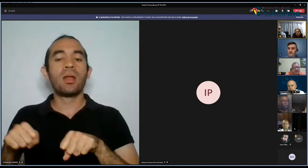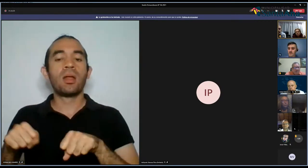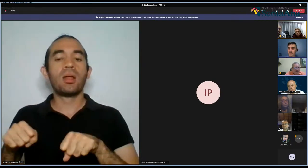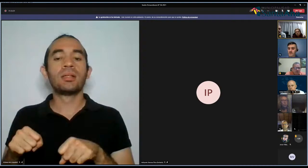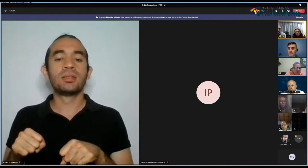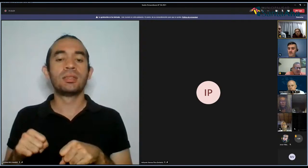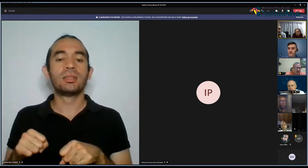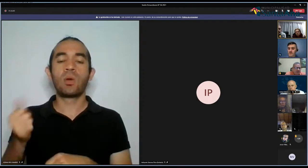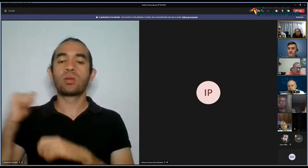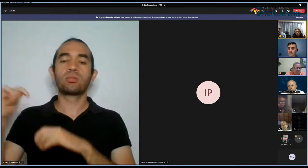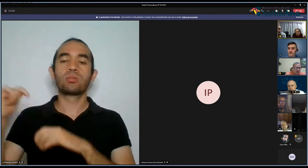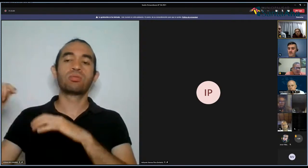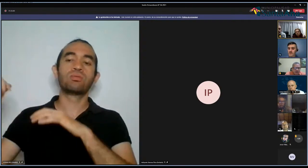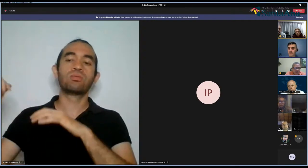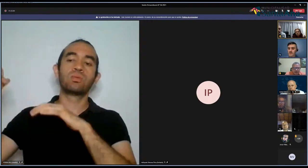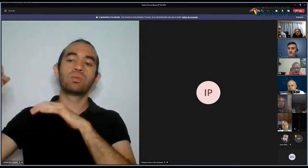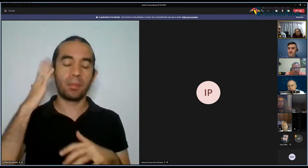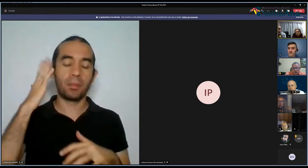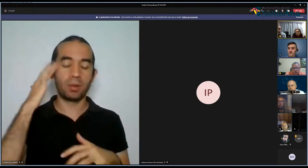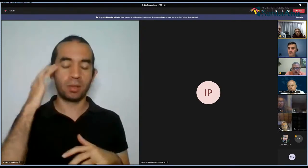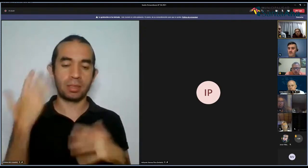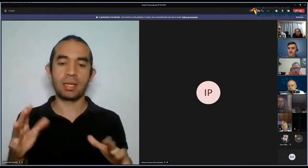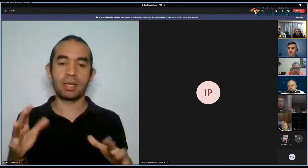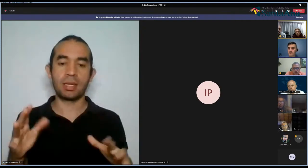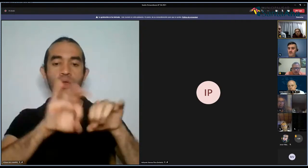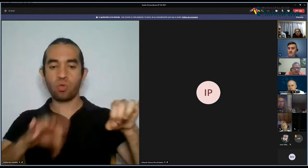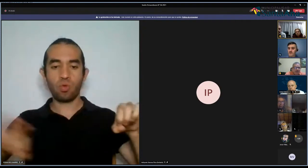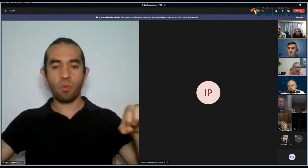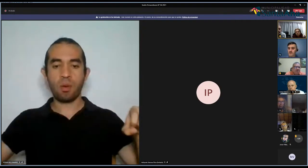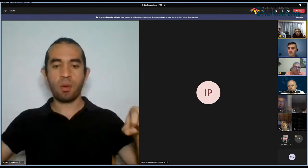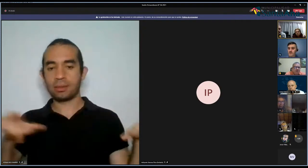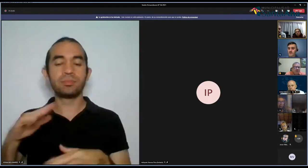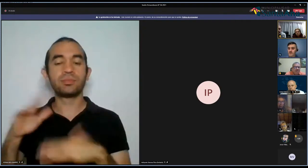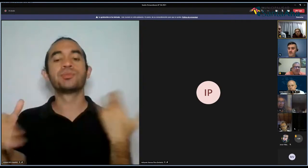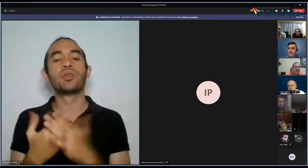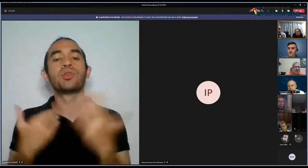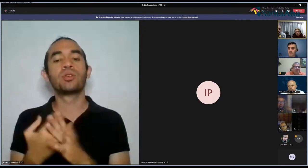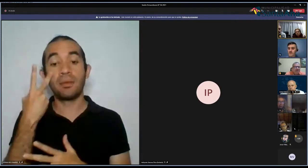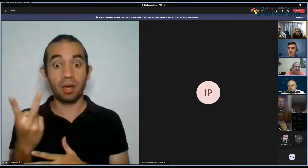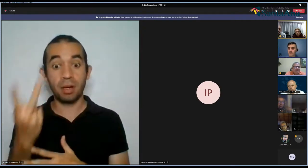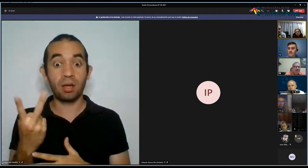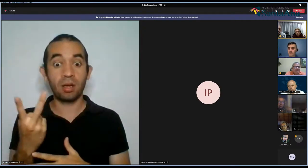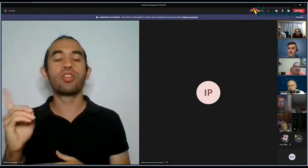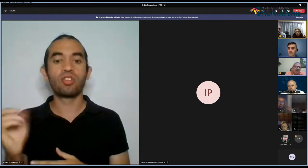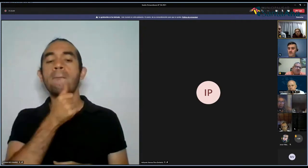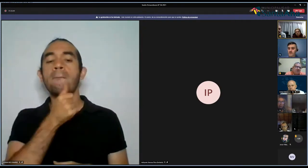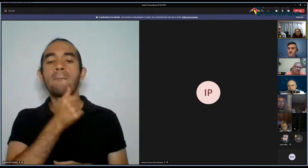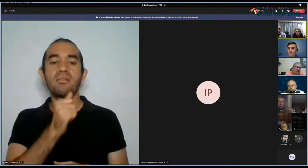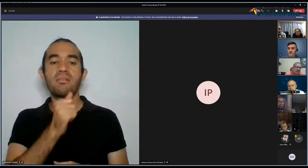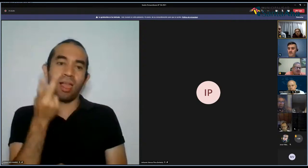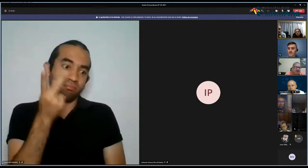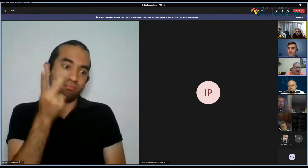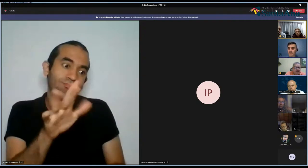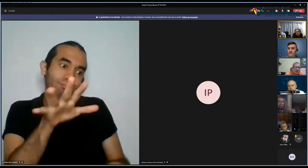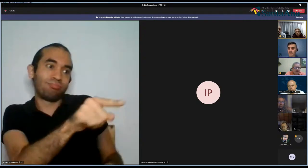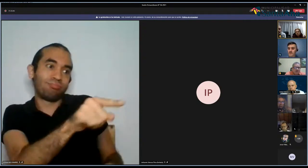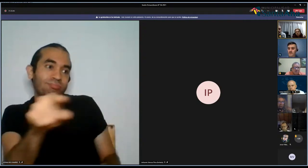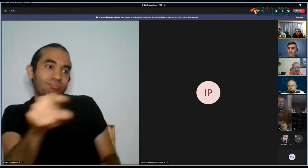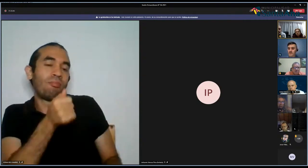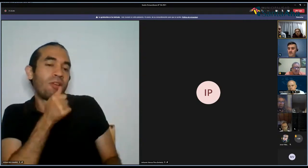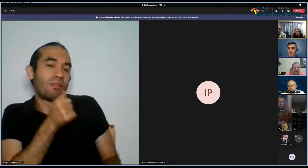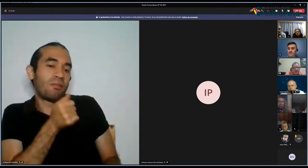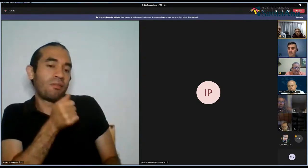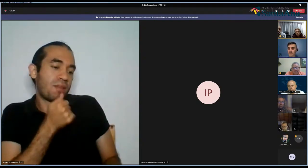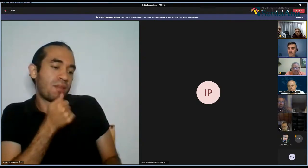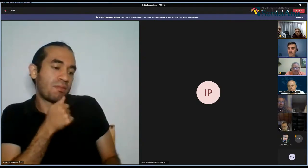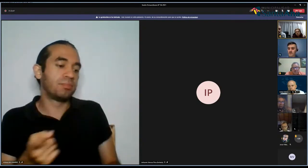aguas porque ya está la tubería puesta todo lo demás que ustedes vieron es en propiedad privada y en este caso pues sí requeríamos insisto